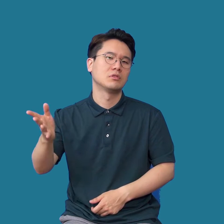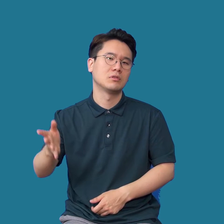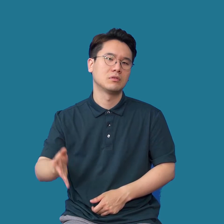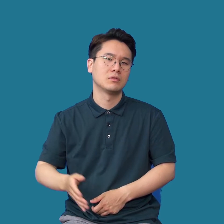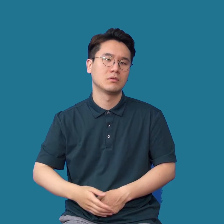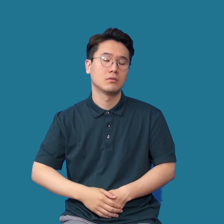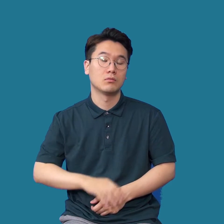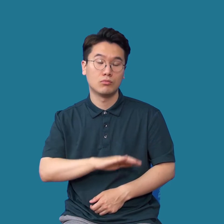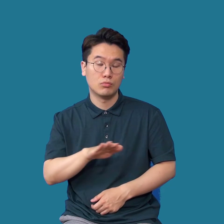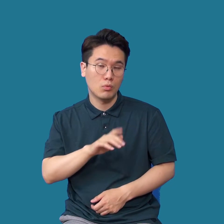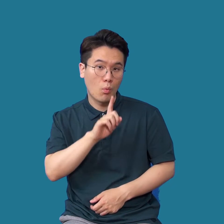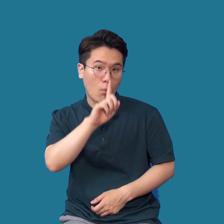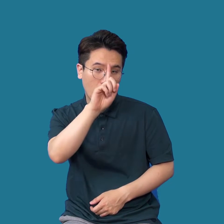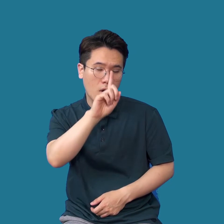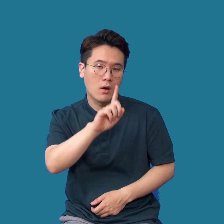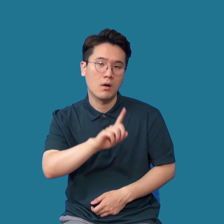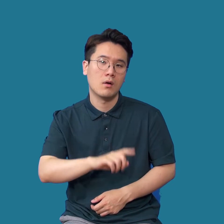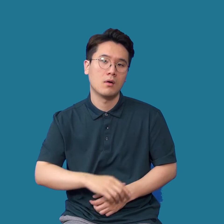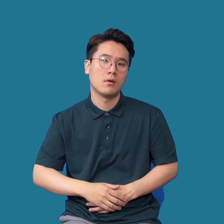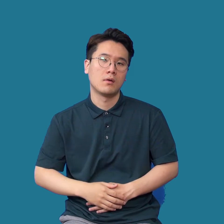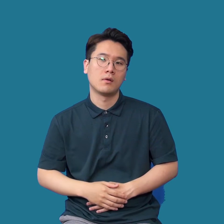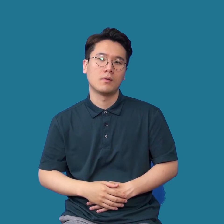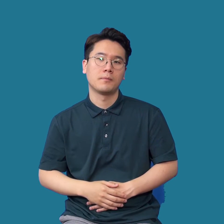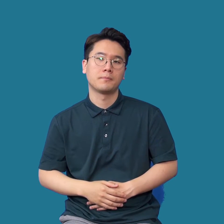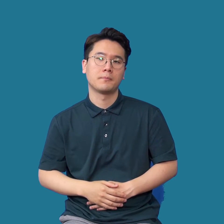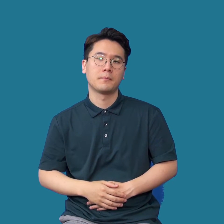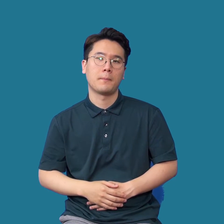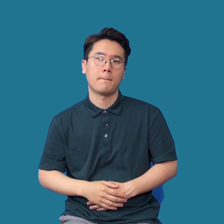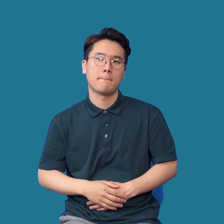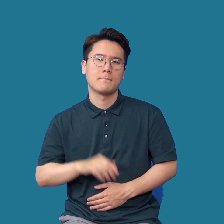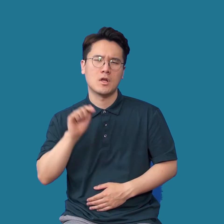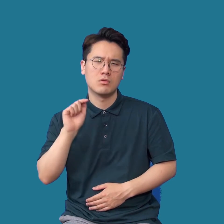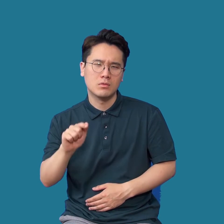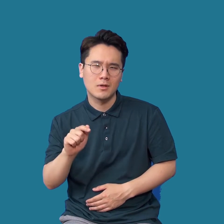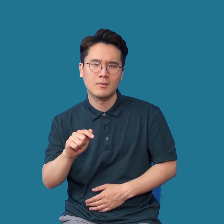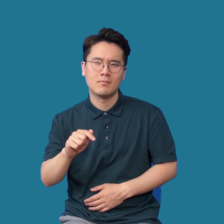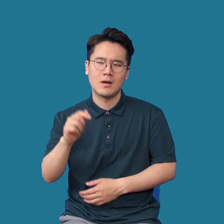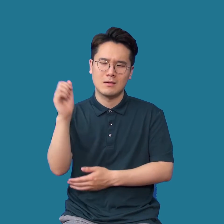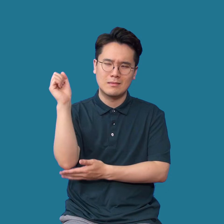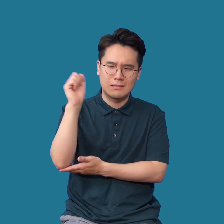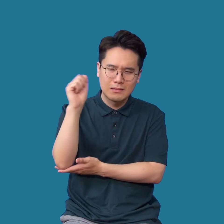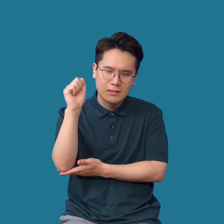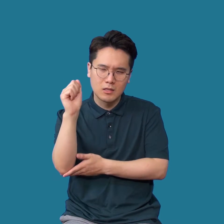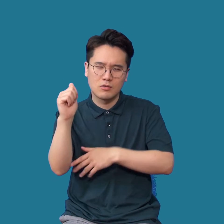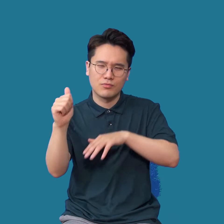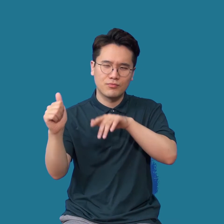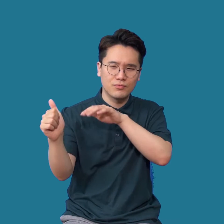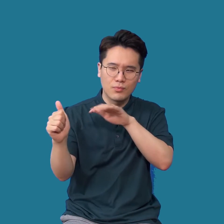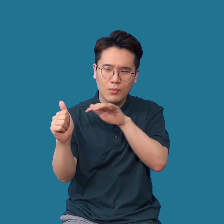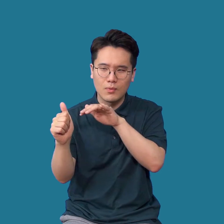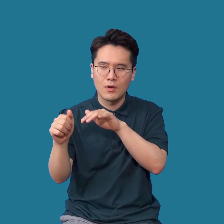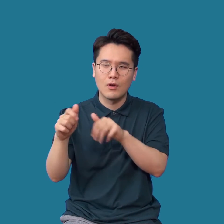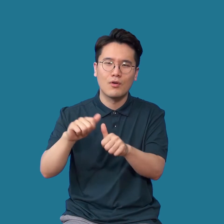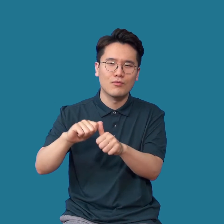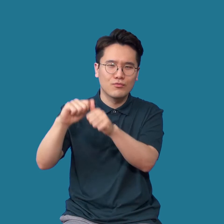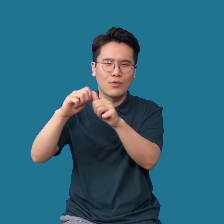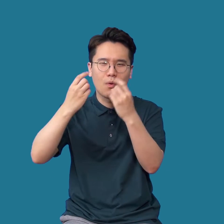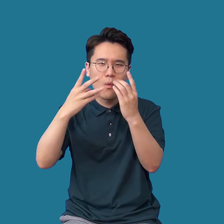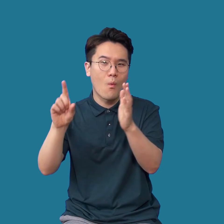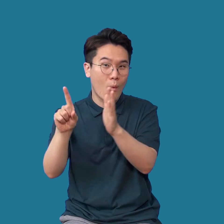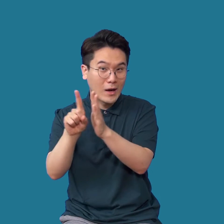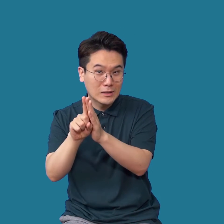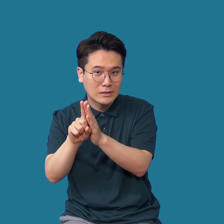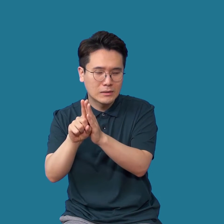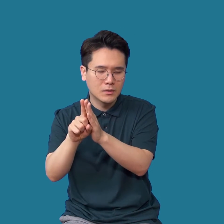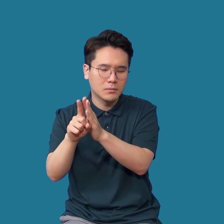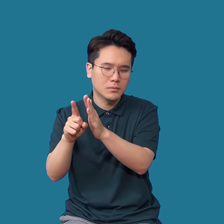고발하고 우리를 송사합니다. 그렇게 흔들어 대서 구원의 확신을 가지지 못하게 하려는